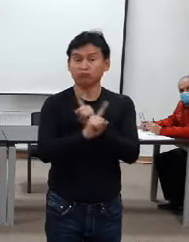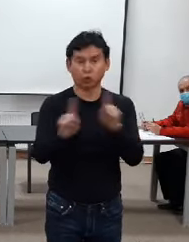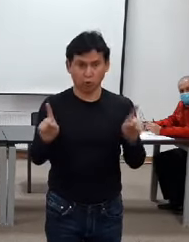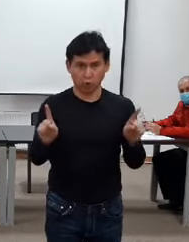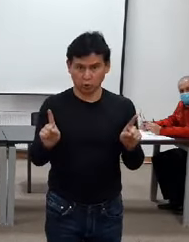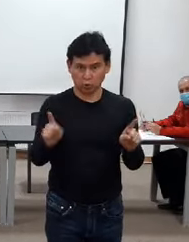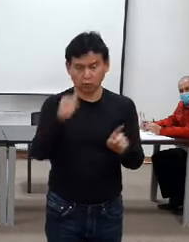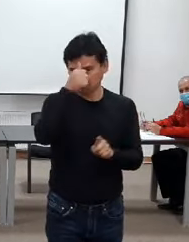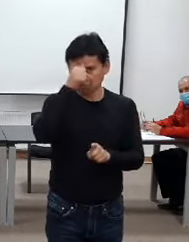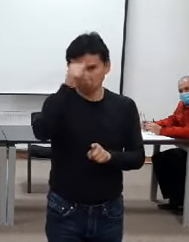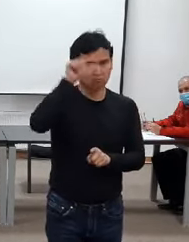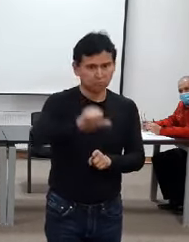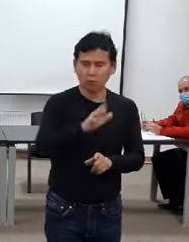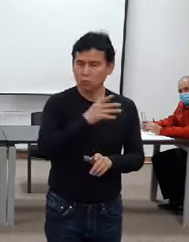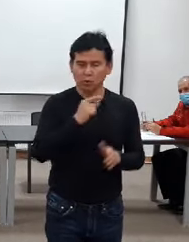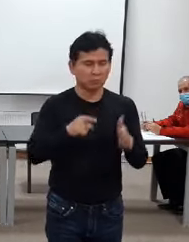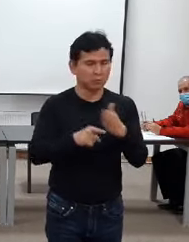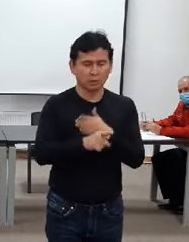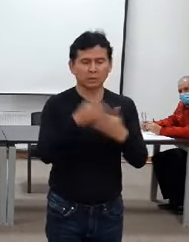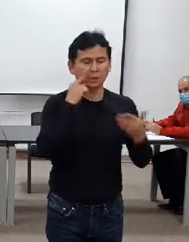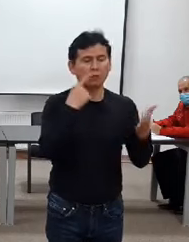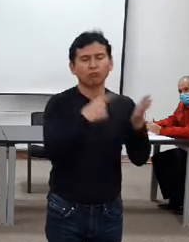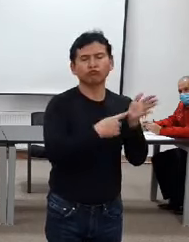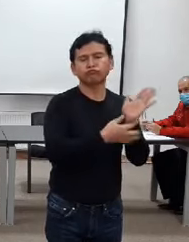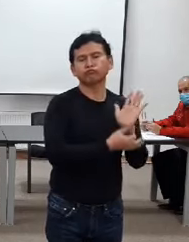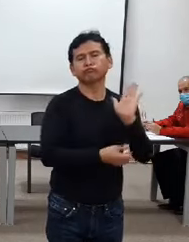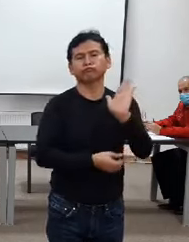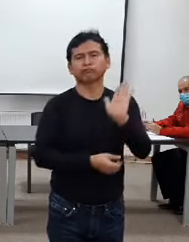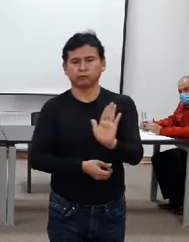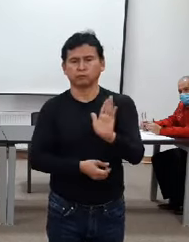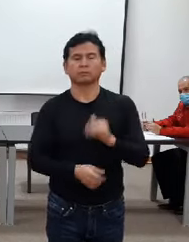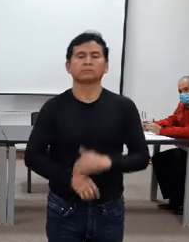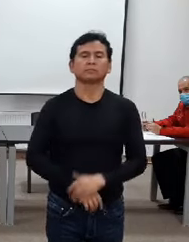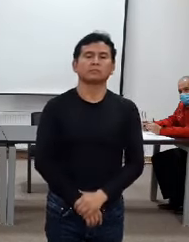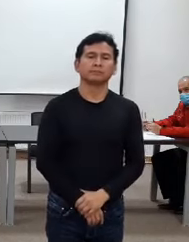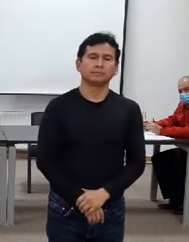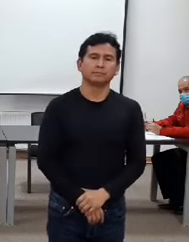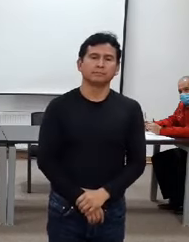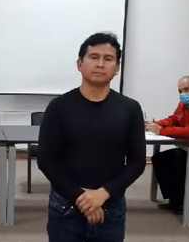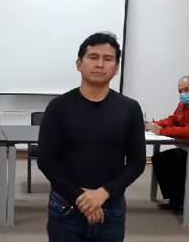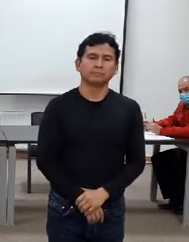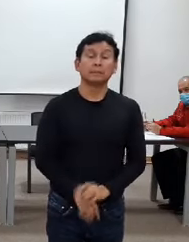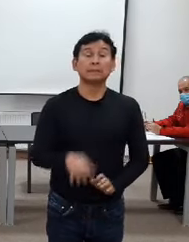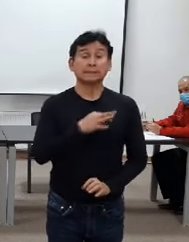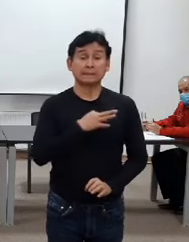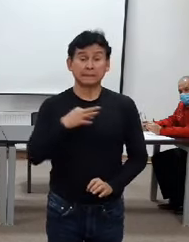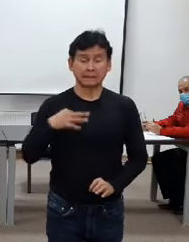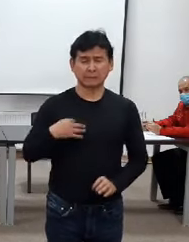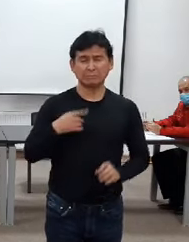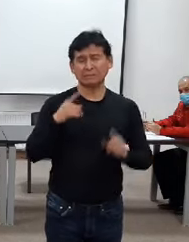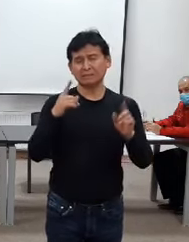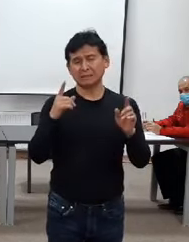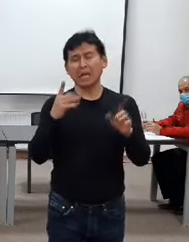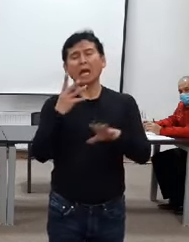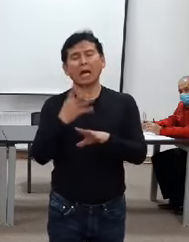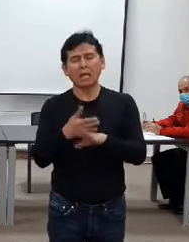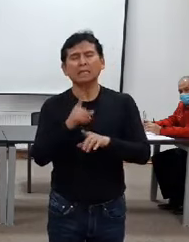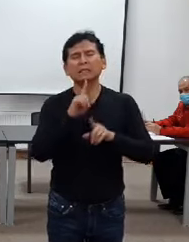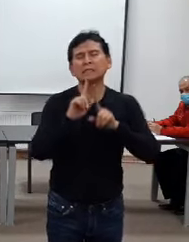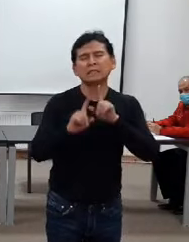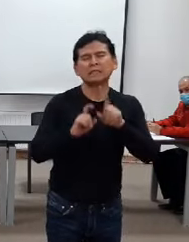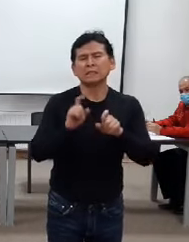ninguna sanción si ingresaron con un contrato laboral vigente. Seremi, se ha criticado